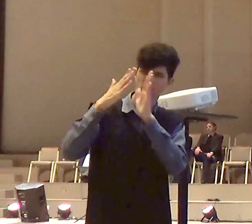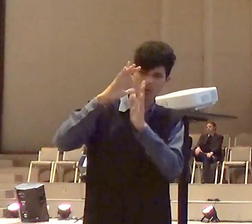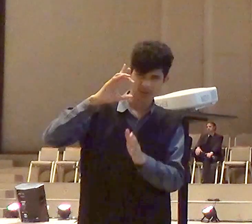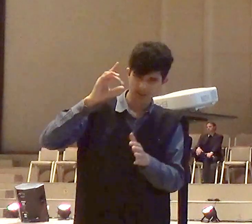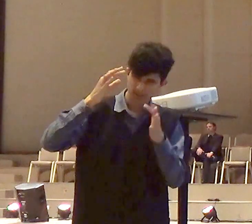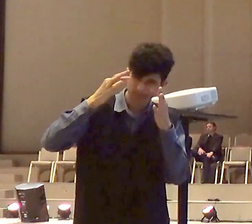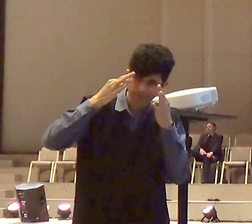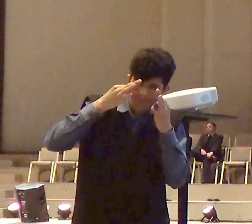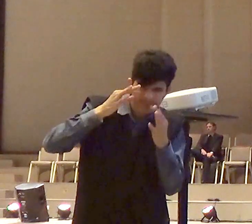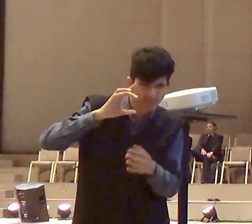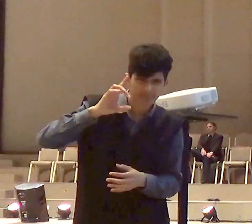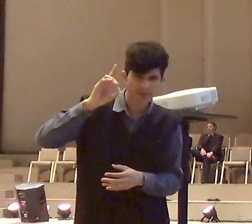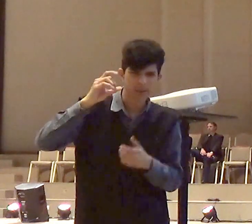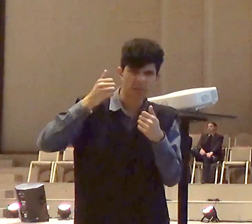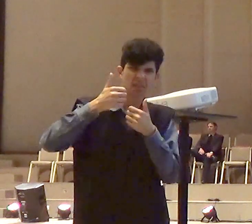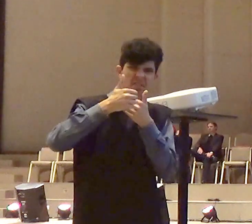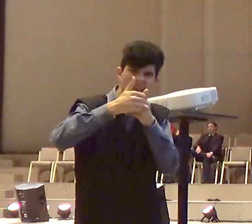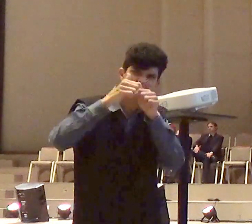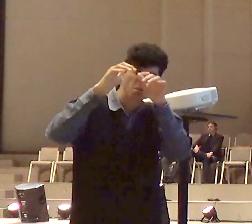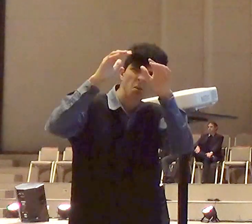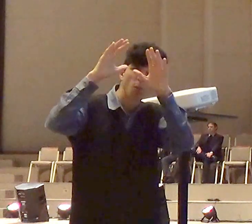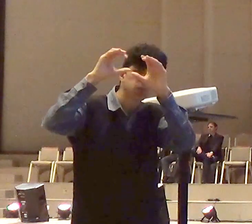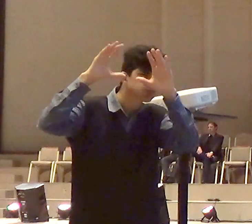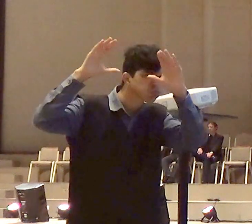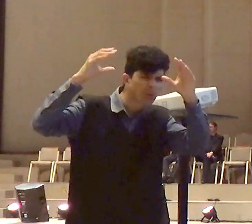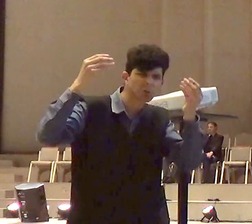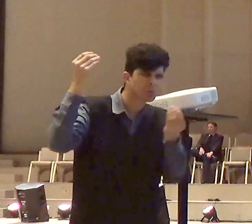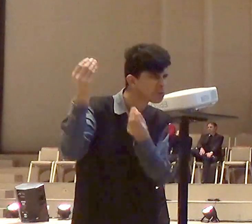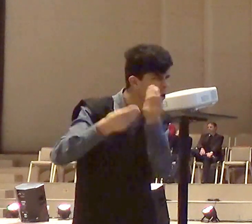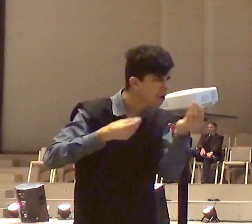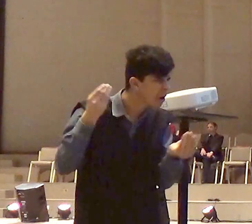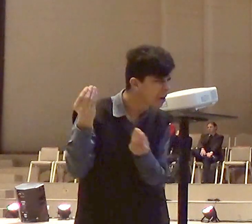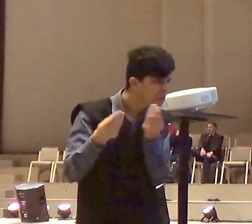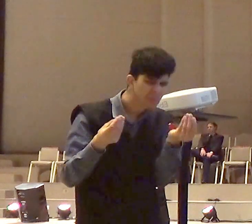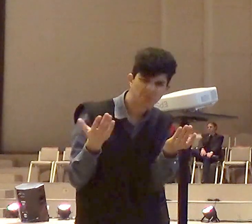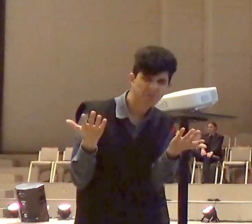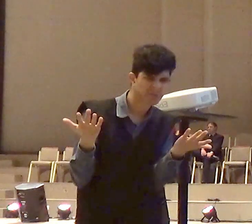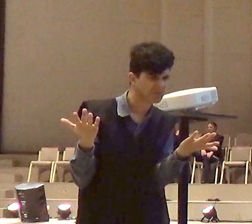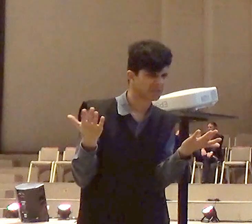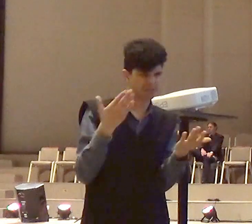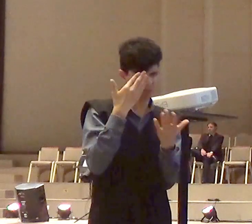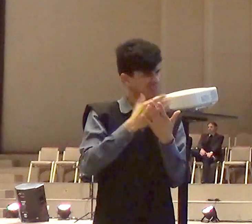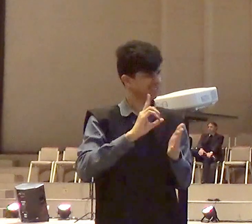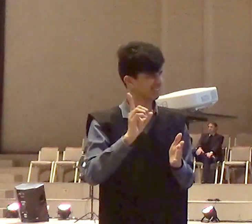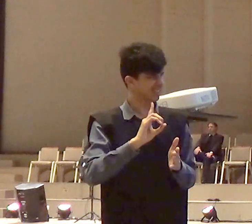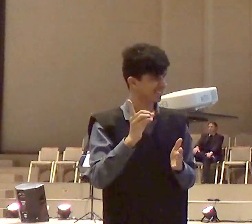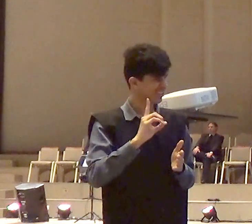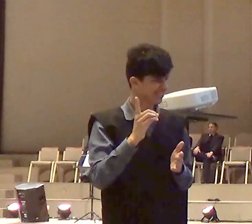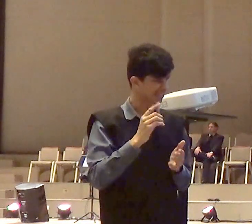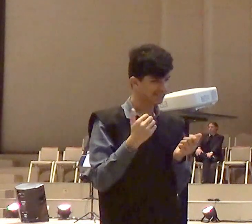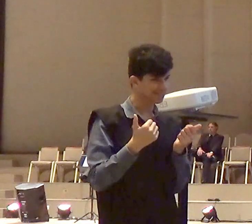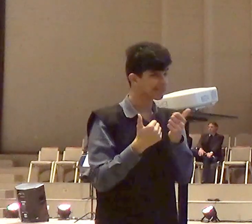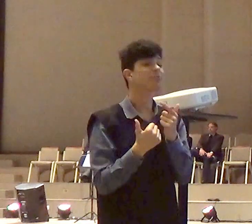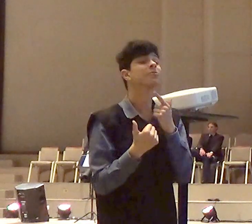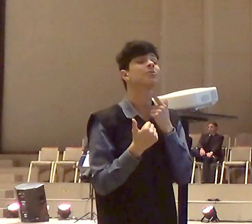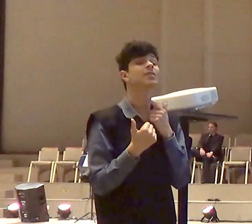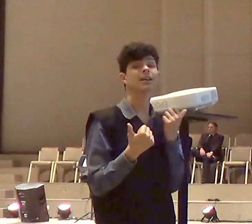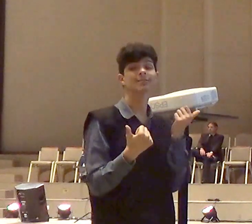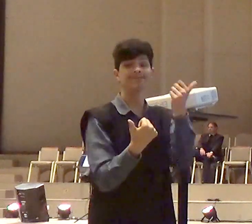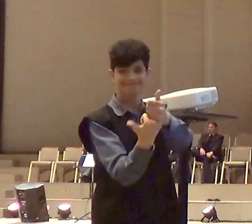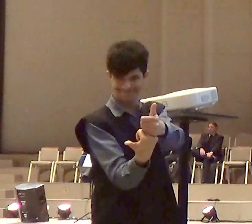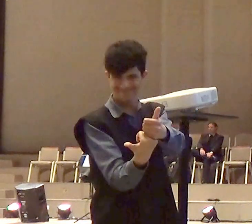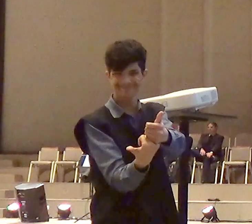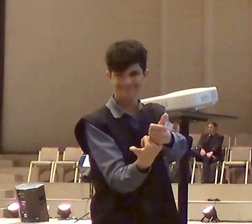falou com ele ele tem que seguir nuvem cara é louco negócio é esse mas todo dia não era só a